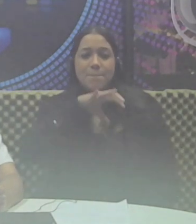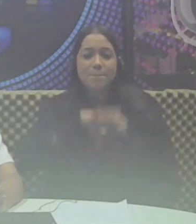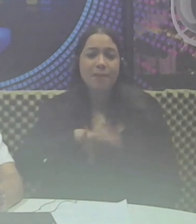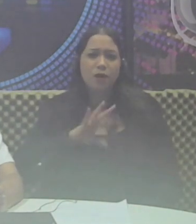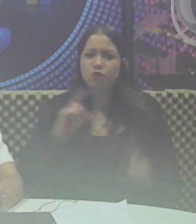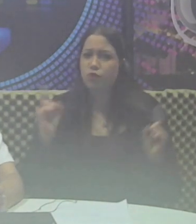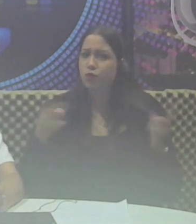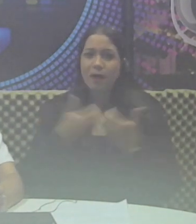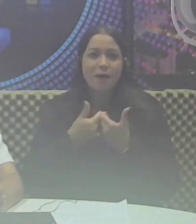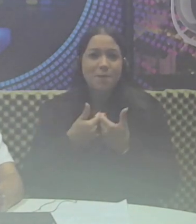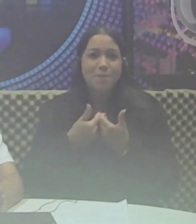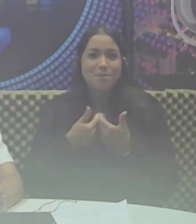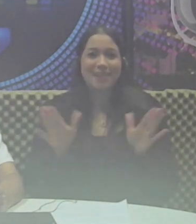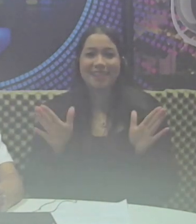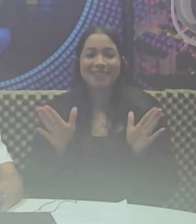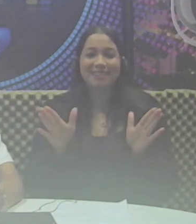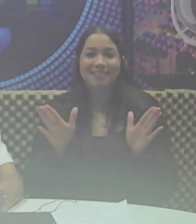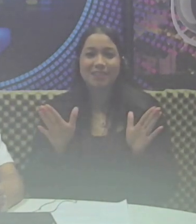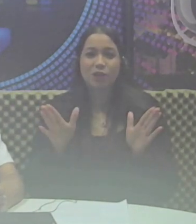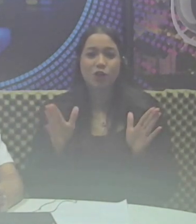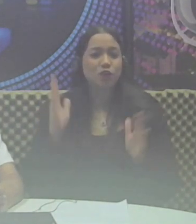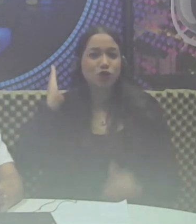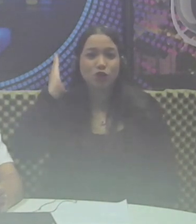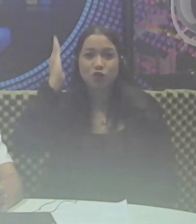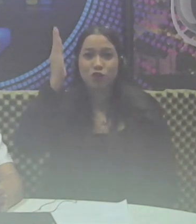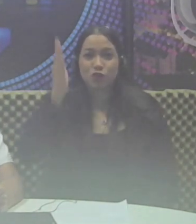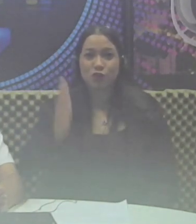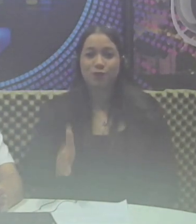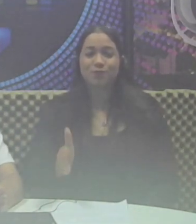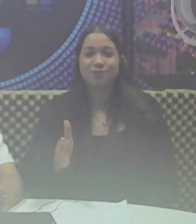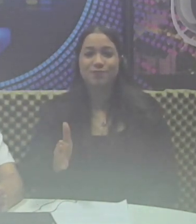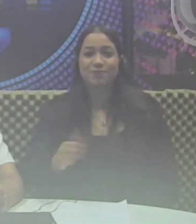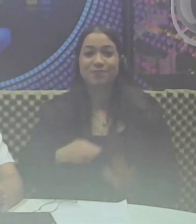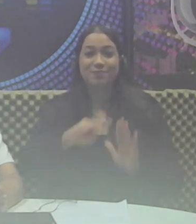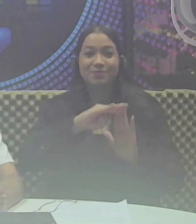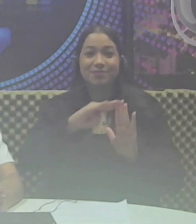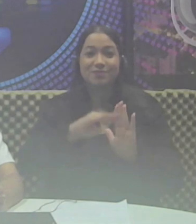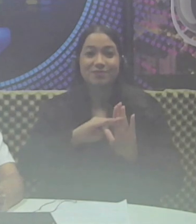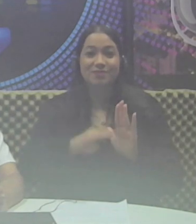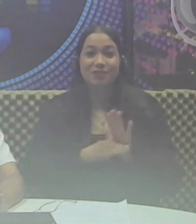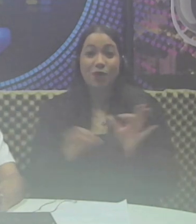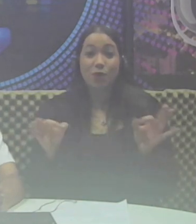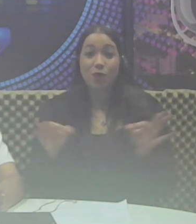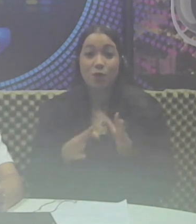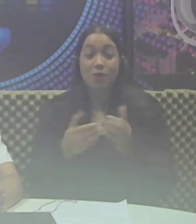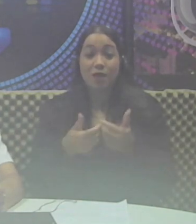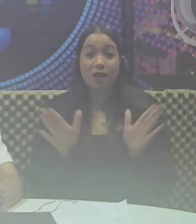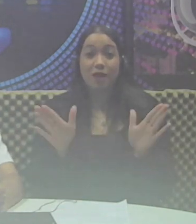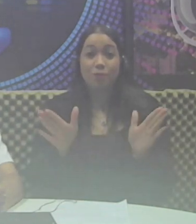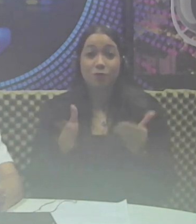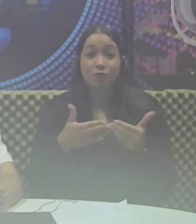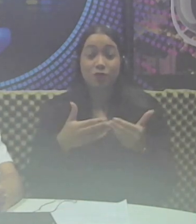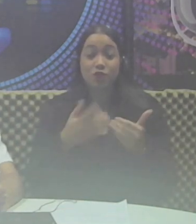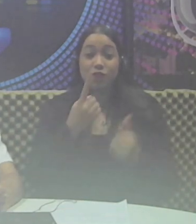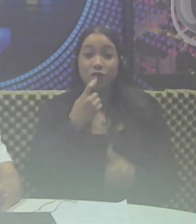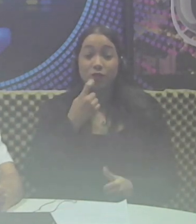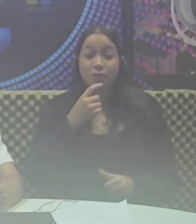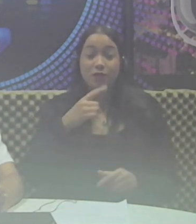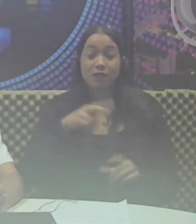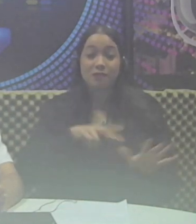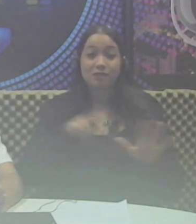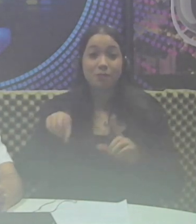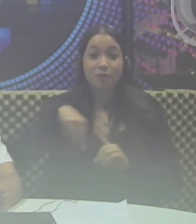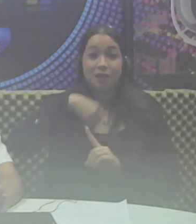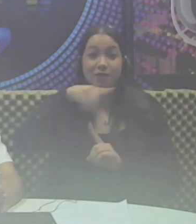permanecerão abertos ao público durante todos os dias. A lista completa do que abre e fecha no feriado prolongado da Semana Santa,